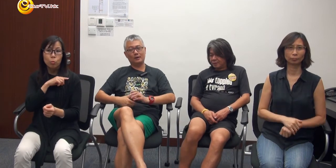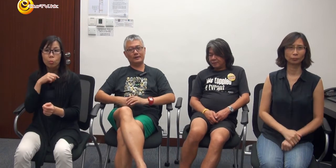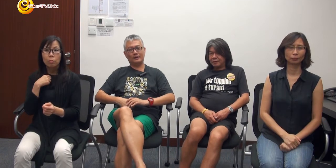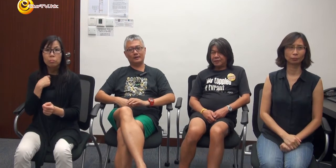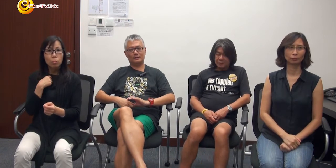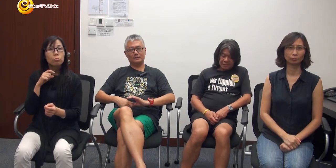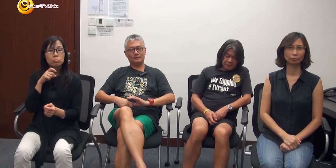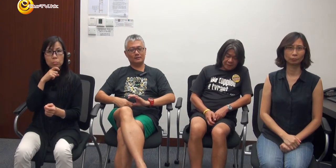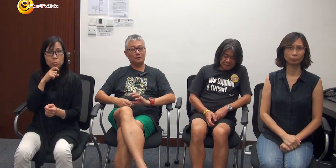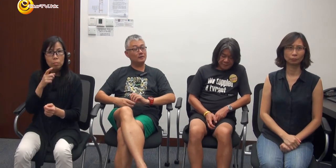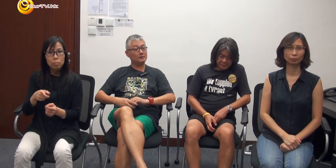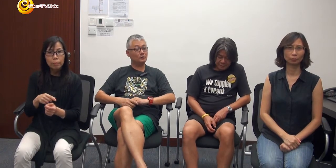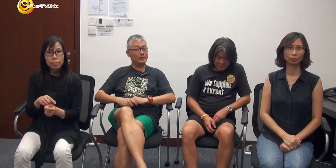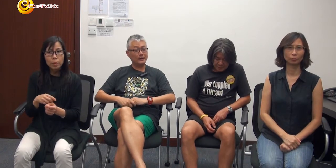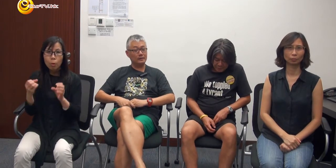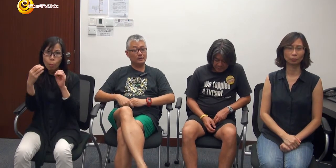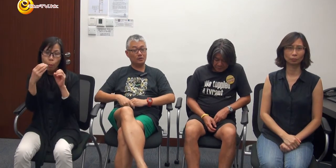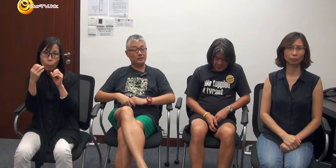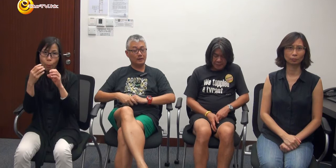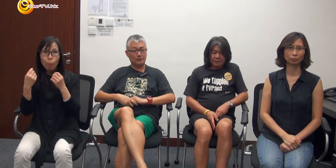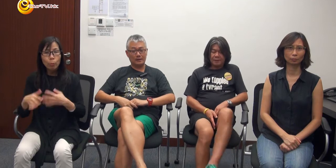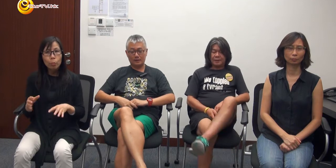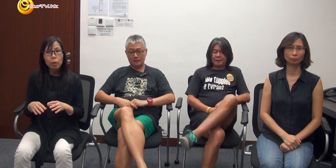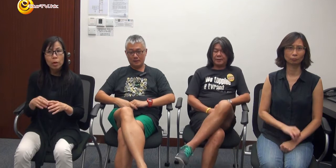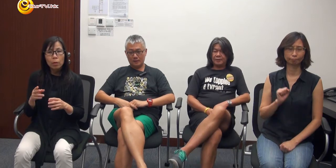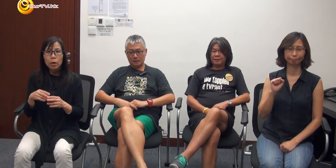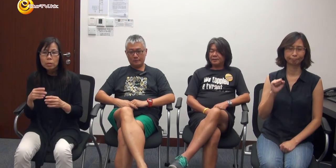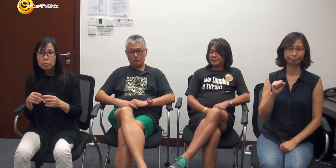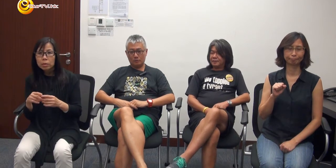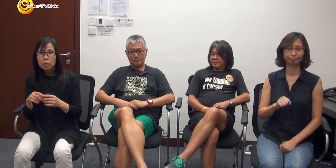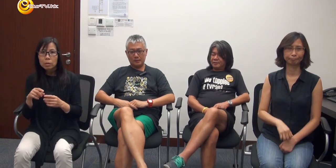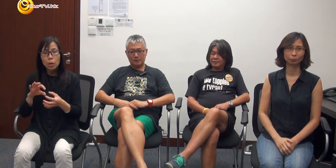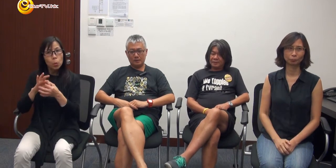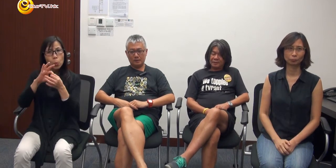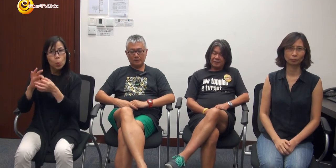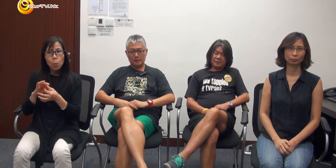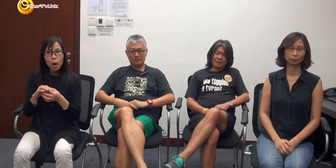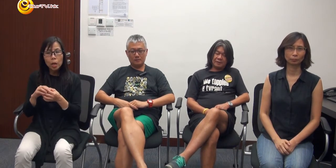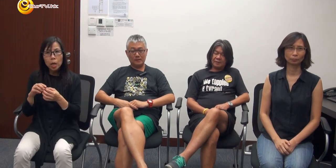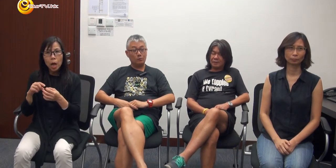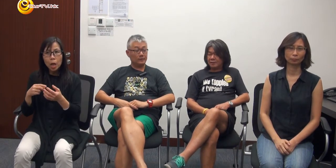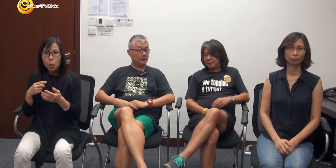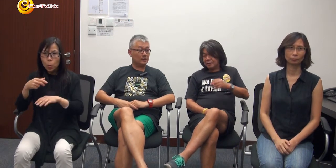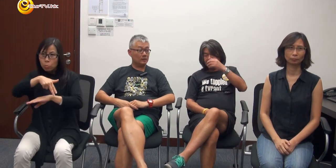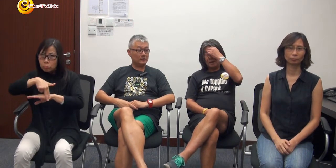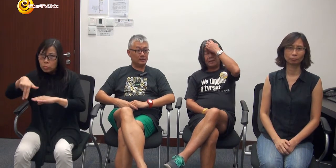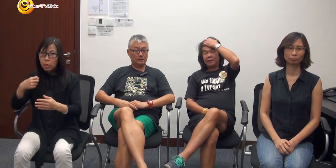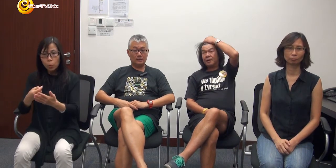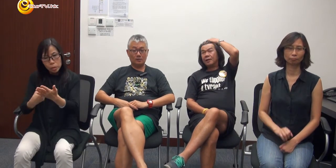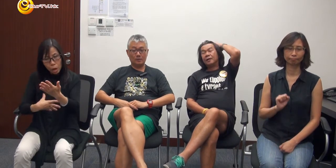係開過一兩次會啦，傾一啲相關策略啊。點樣動員班一啲即係救生啊，或者係一啲相關